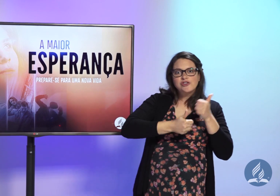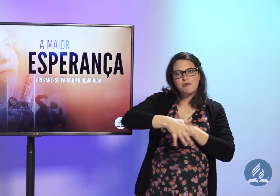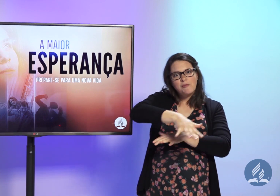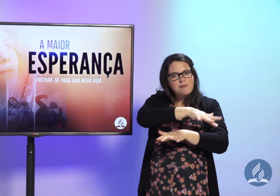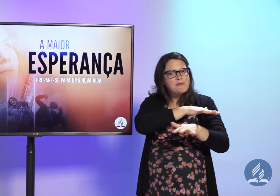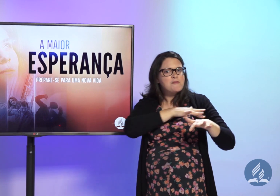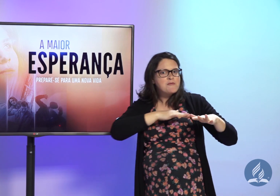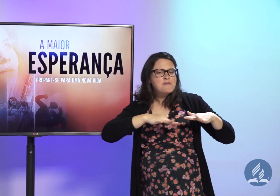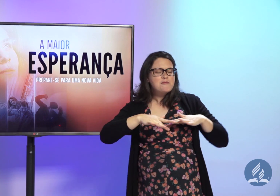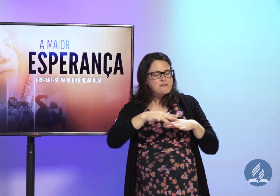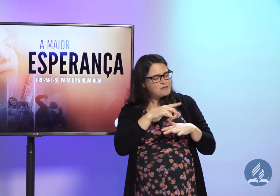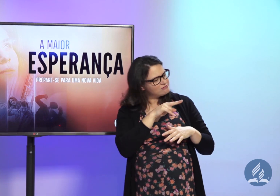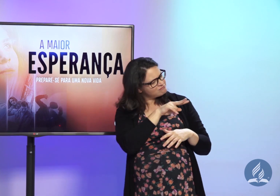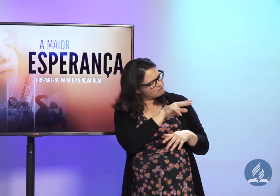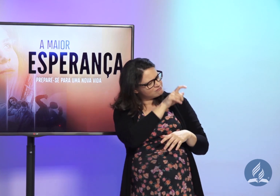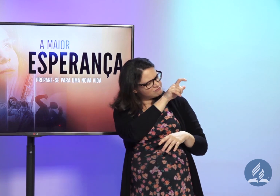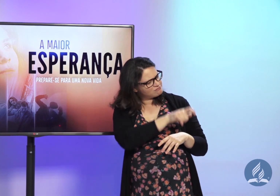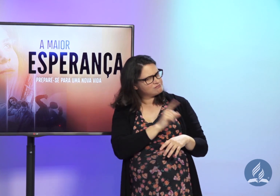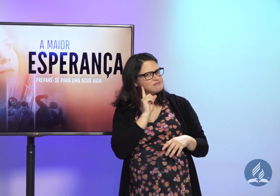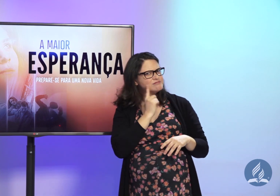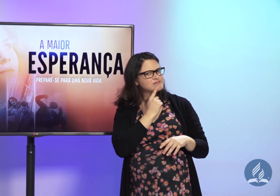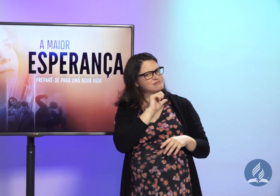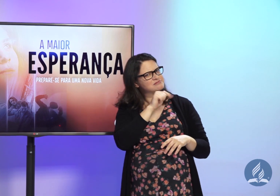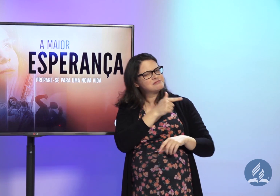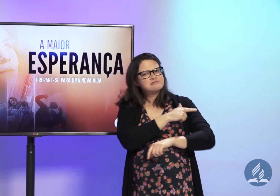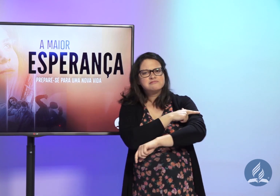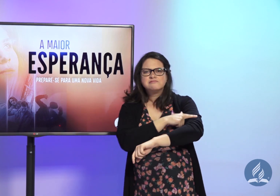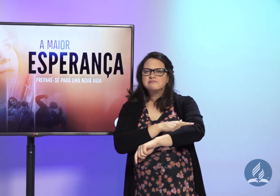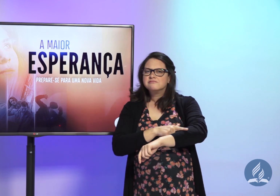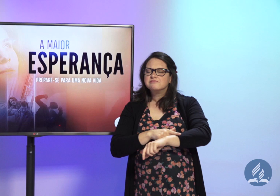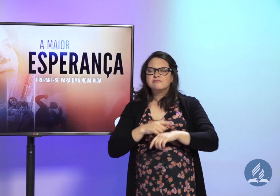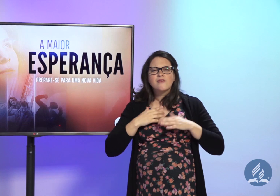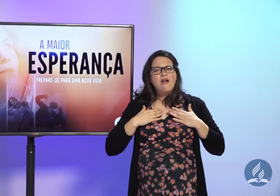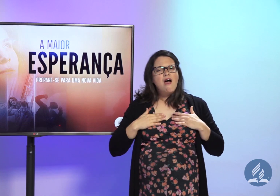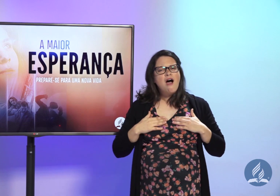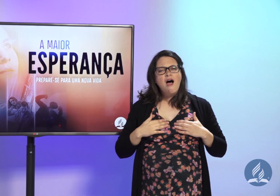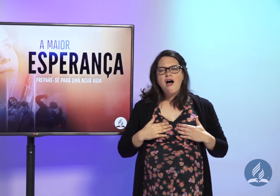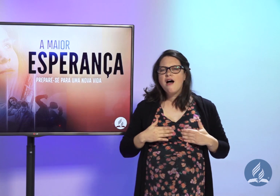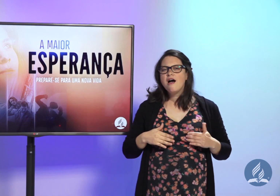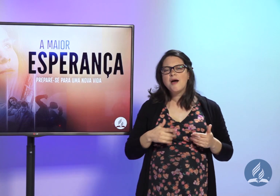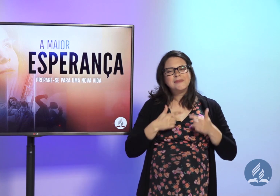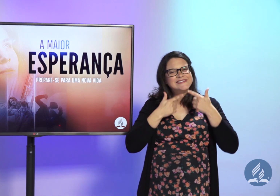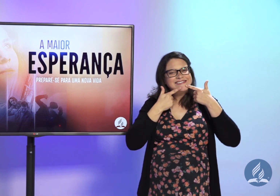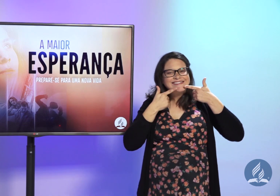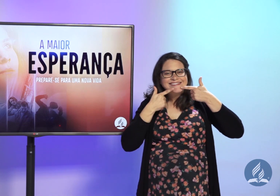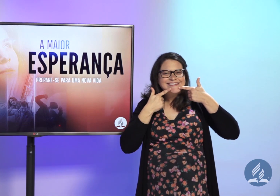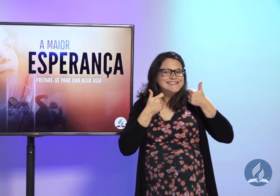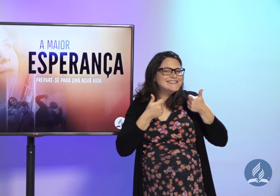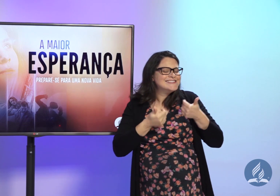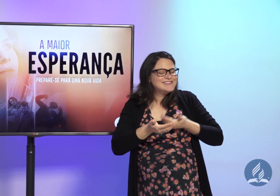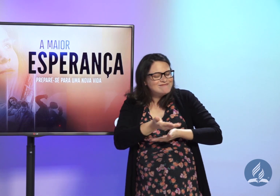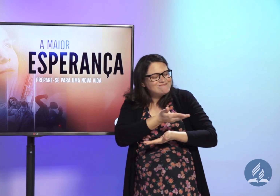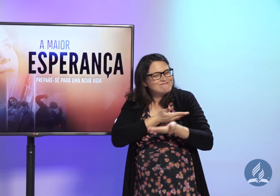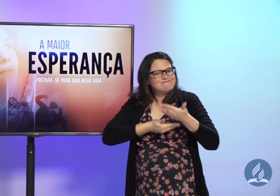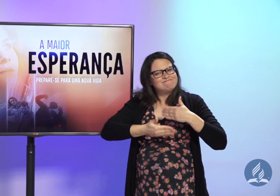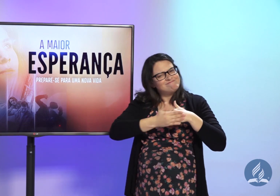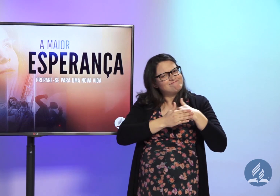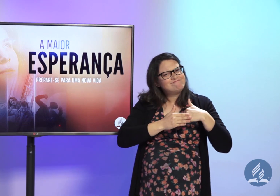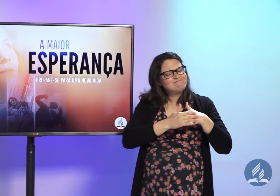esse amigo jogar futebol, conheceu ali o grupo de pessoas que estavam jogando futebol. Ele gostou porque eram pessoas educadas,